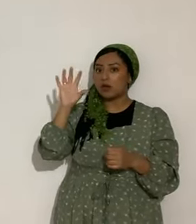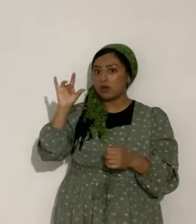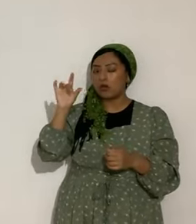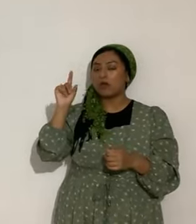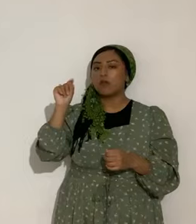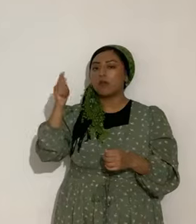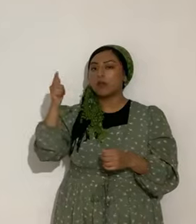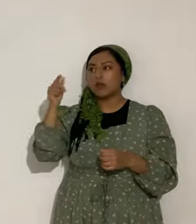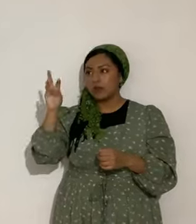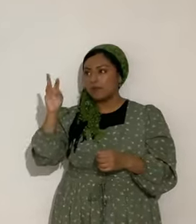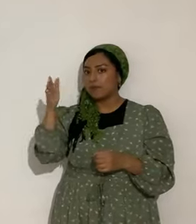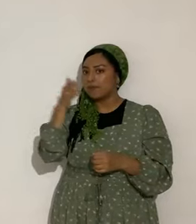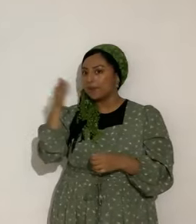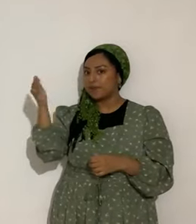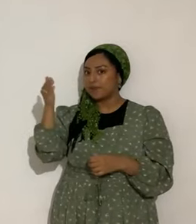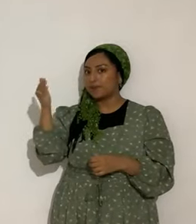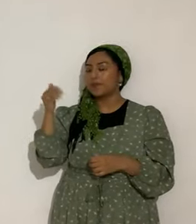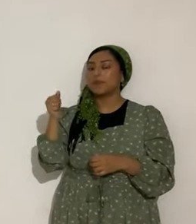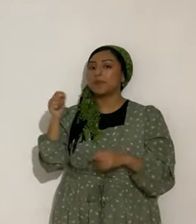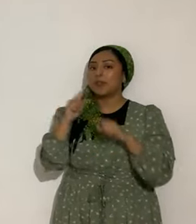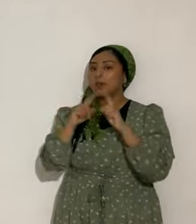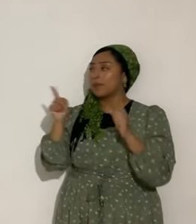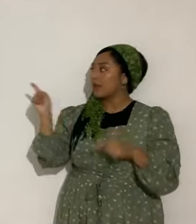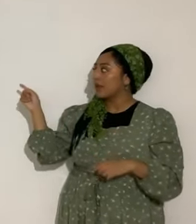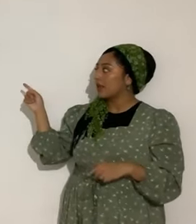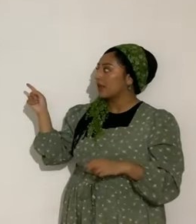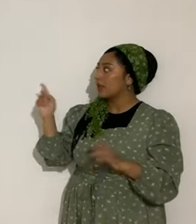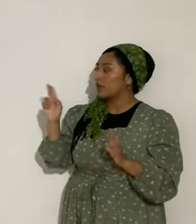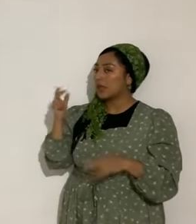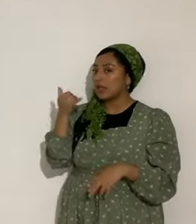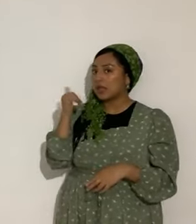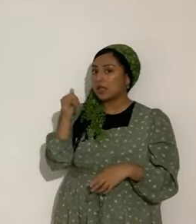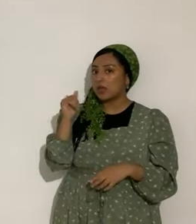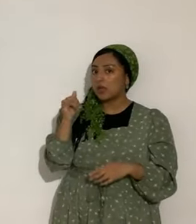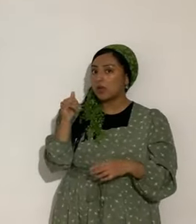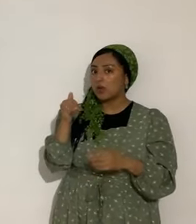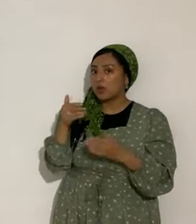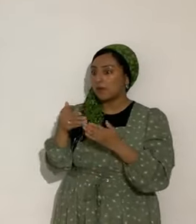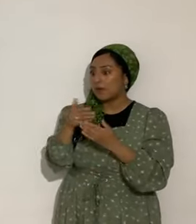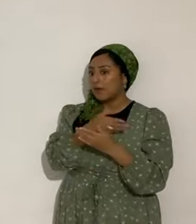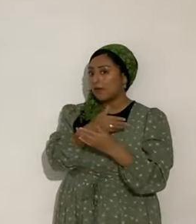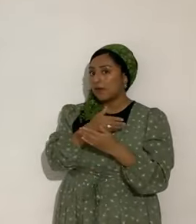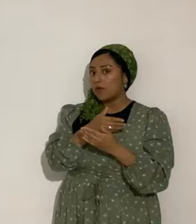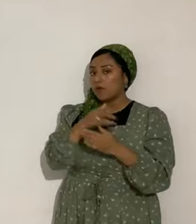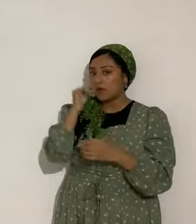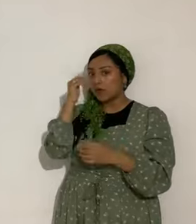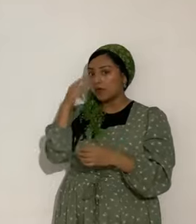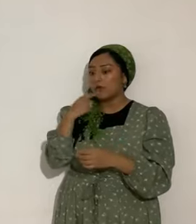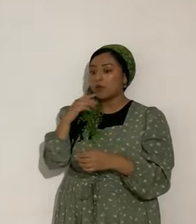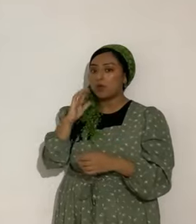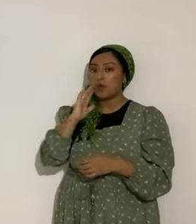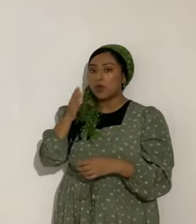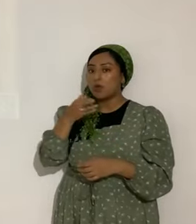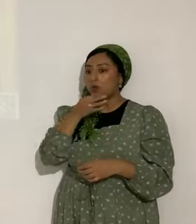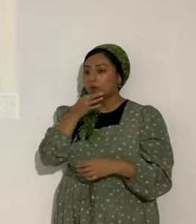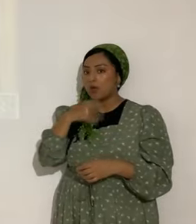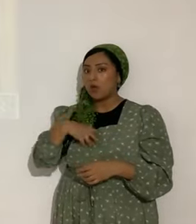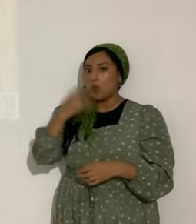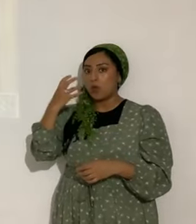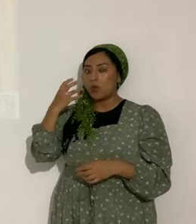2025, 2026. Pero esas lunas ya están anunciando la ira del Eterno. ¿Sí? Exactamente. Así